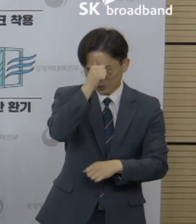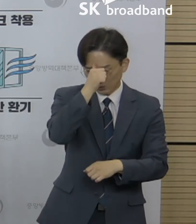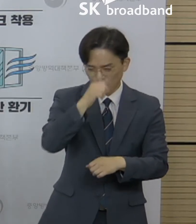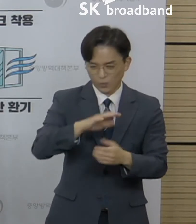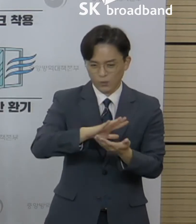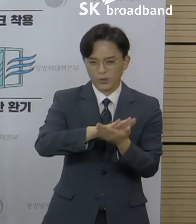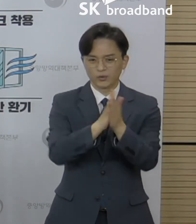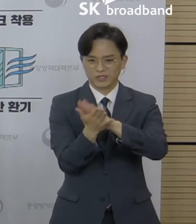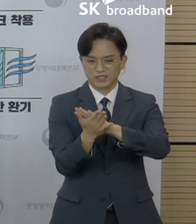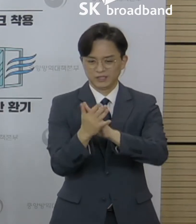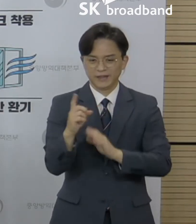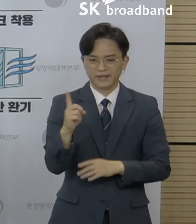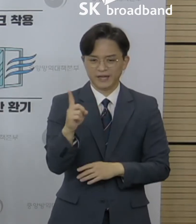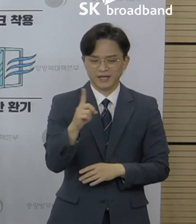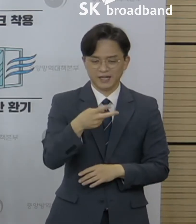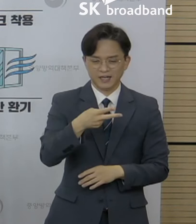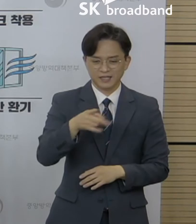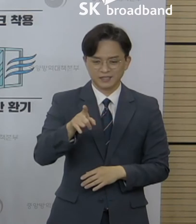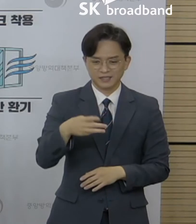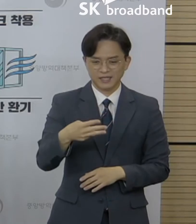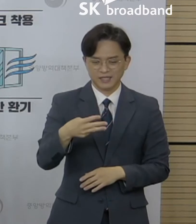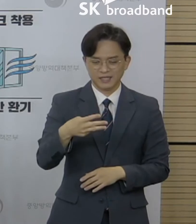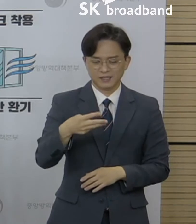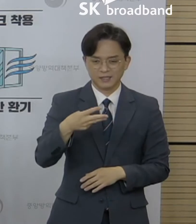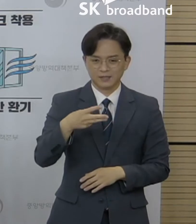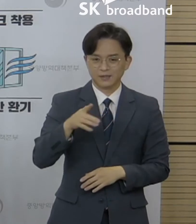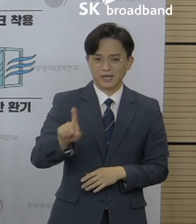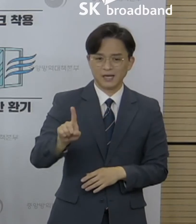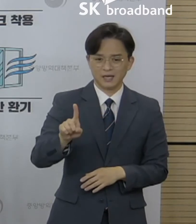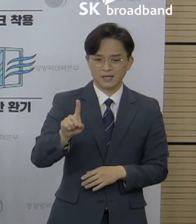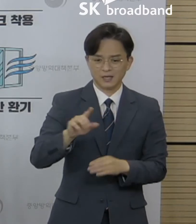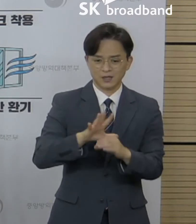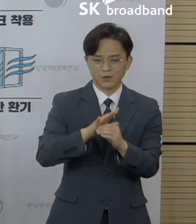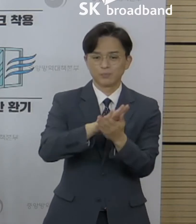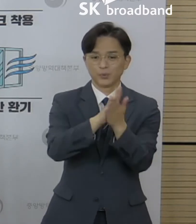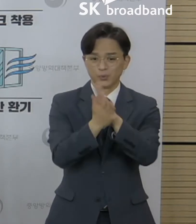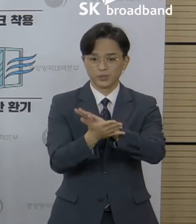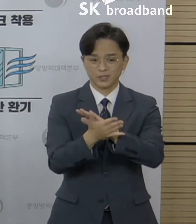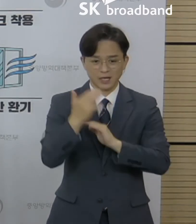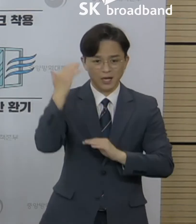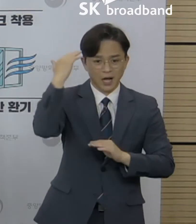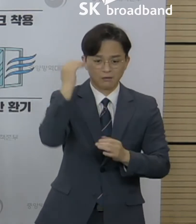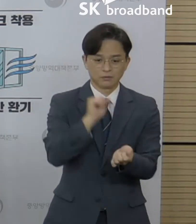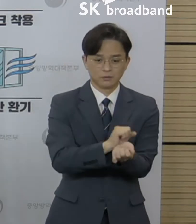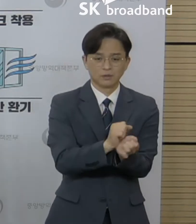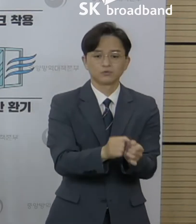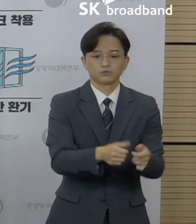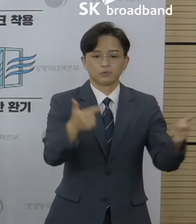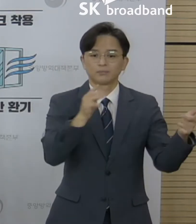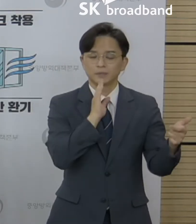내에서의 그 점유율 자체가 크게 증가할 뿐만 아니라 국가 간에도 빠르게 확산되고 있는 양상이기